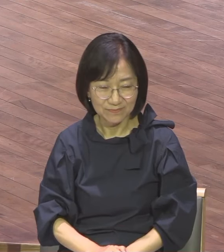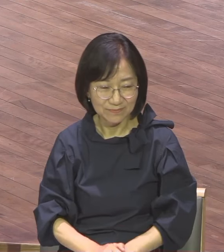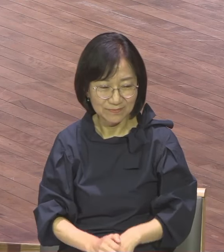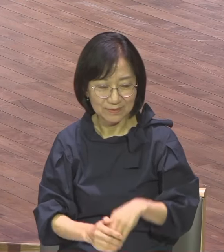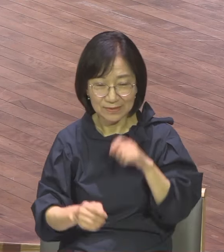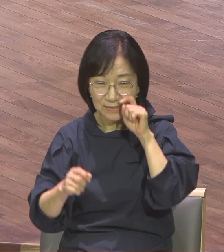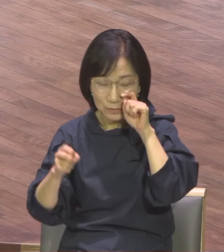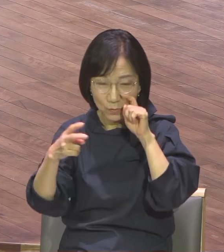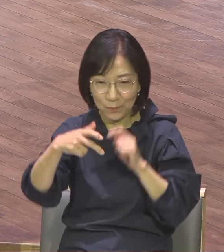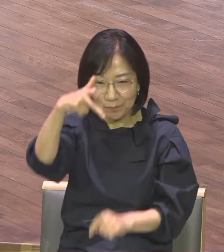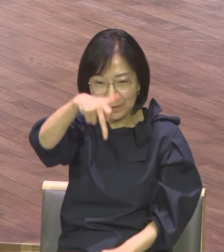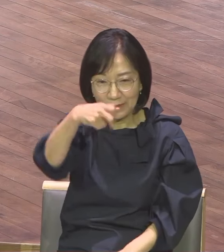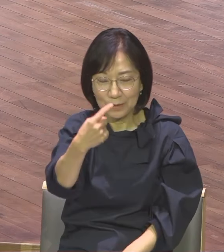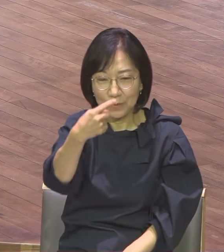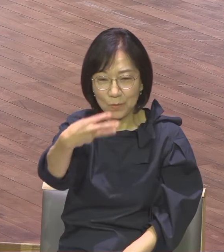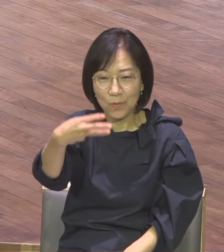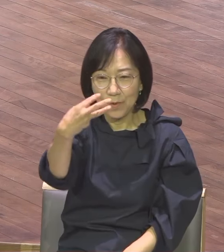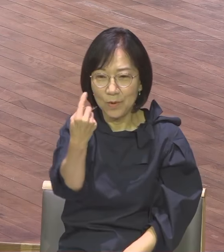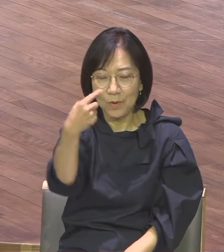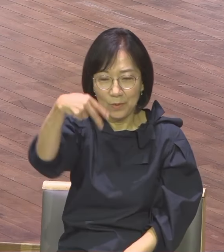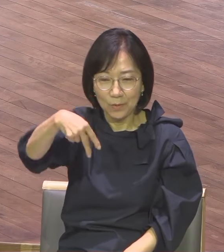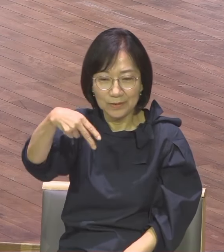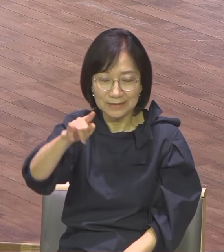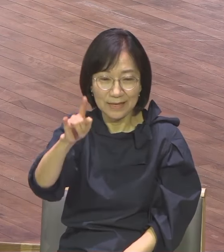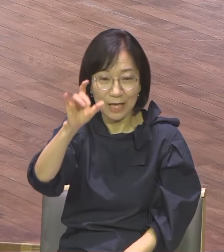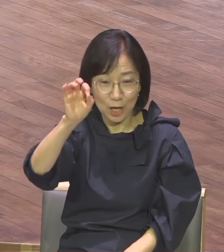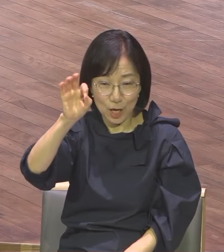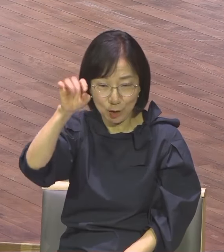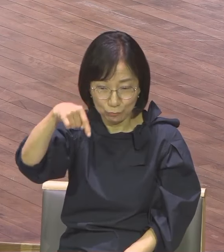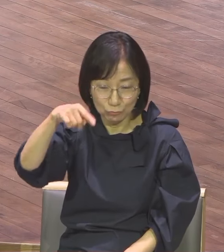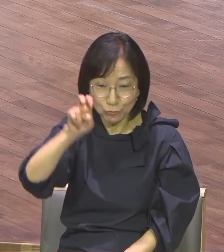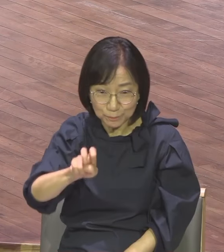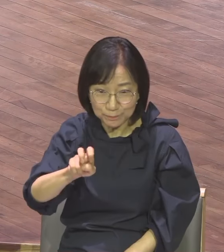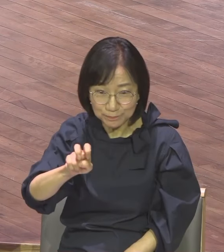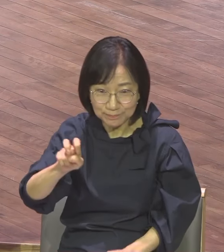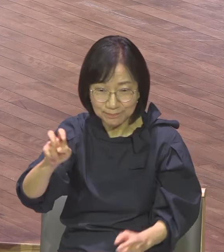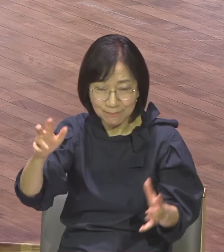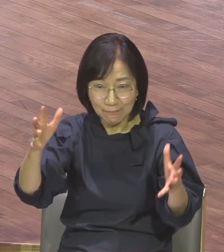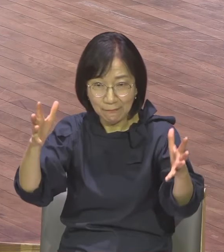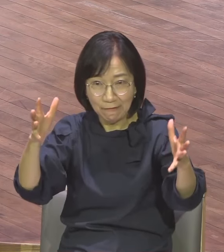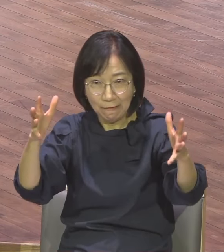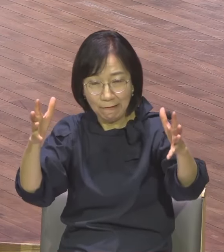콜로세움 있잖아요. 그 로마 콜로세움. 그 콜로세움 누가 만들었냐?